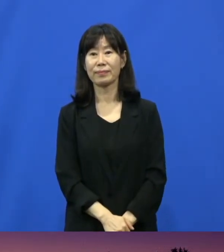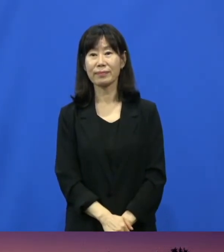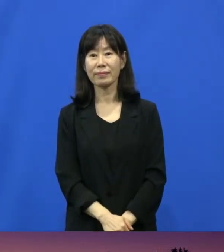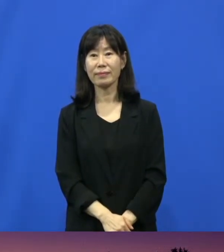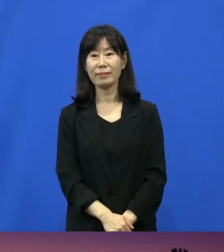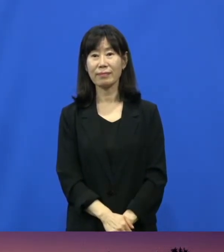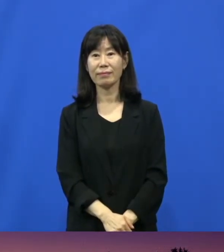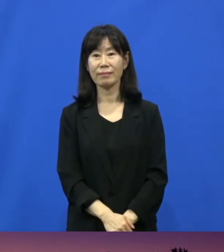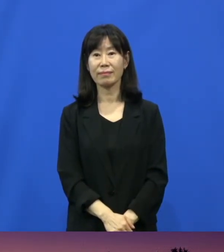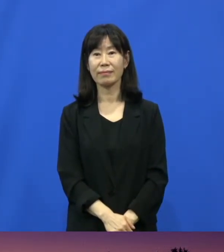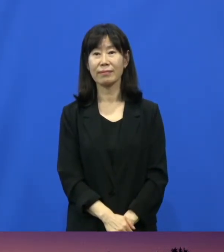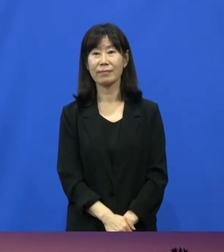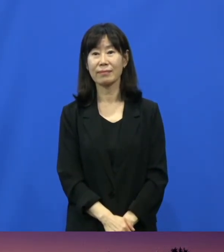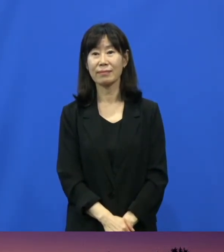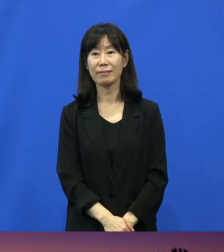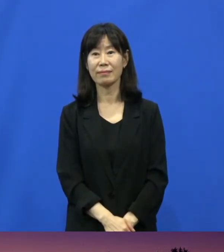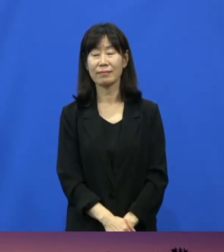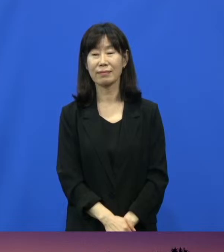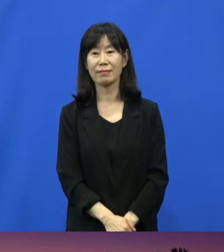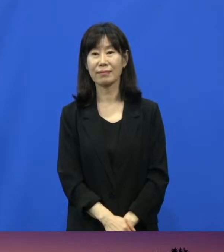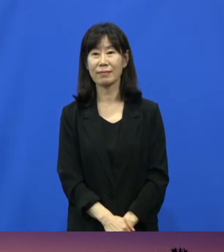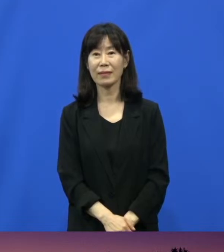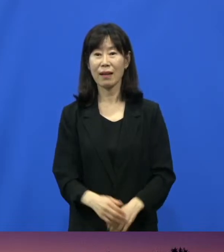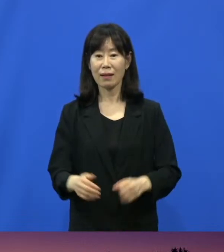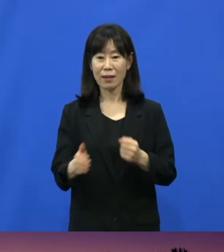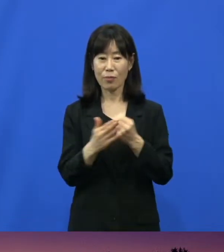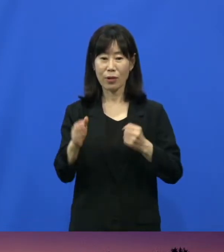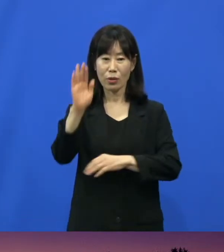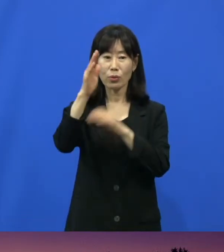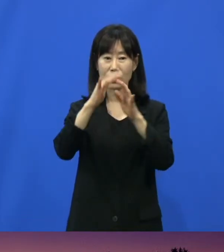언제까지 되는데요? 지금 막 갑니다. Thank you.